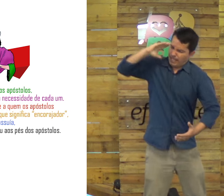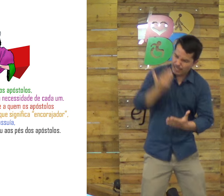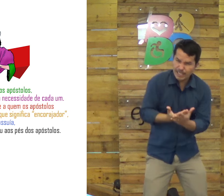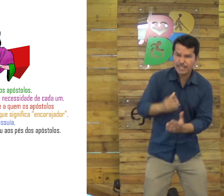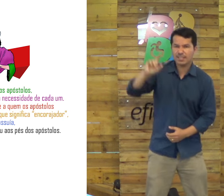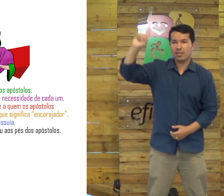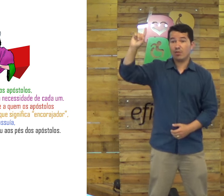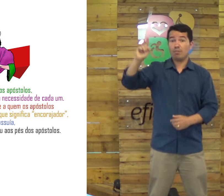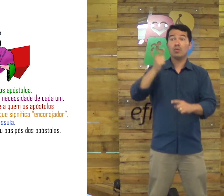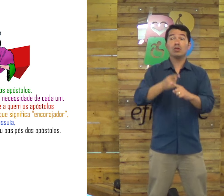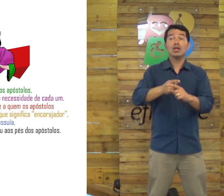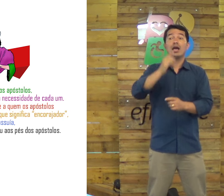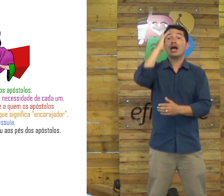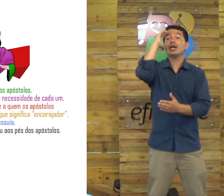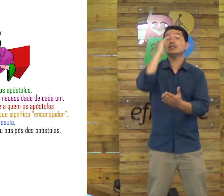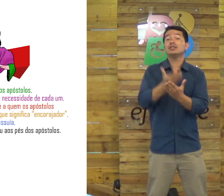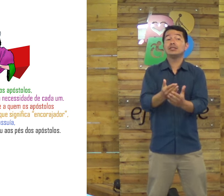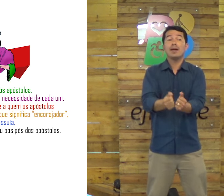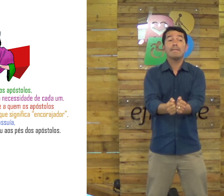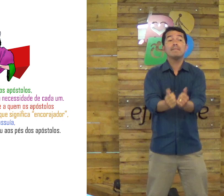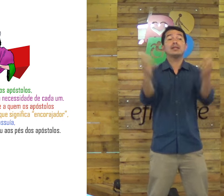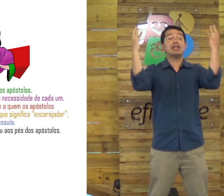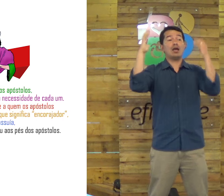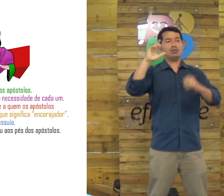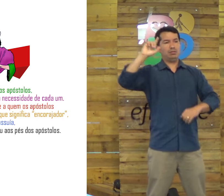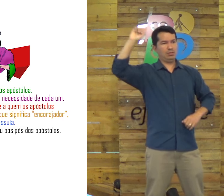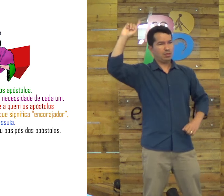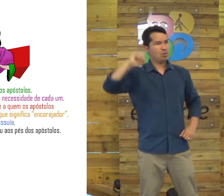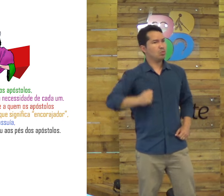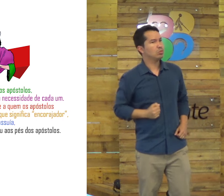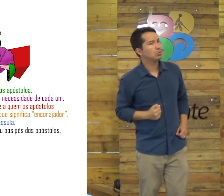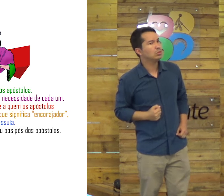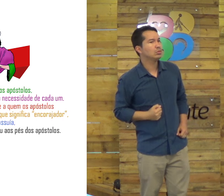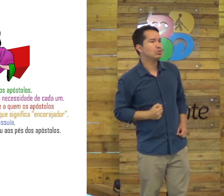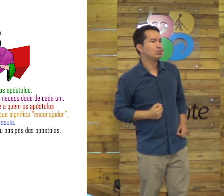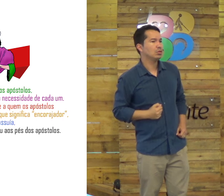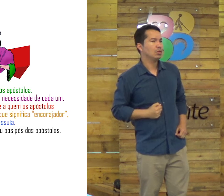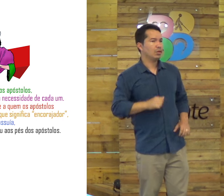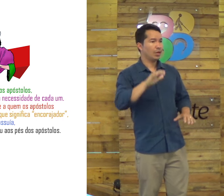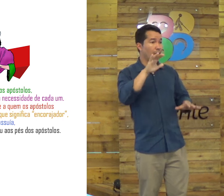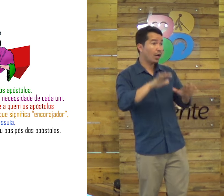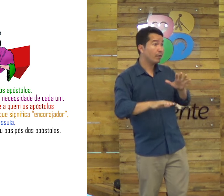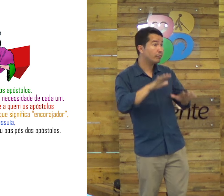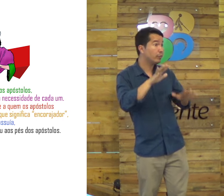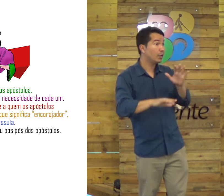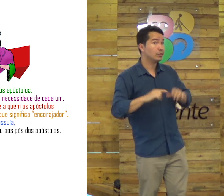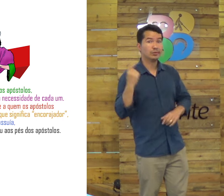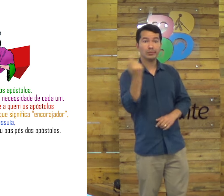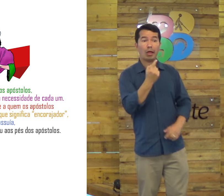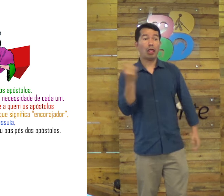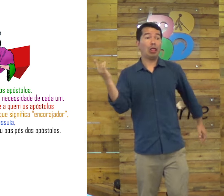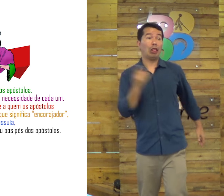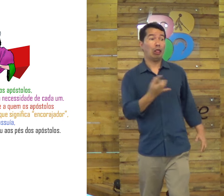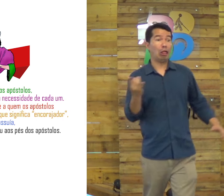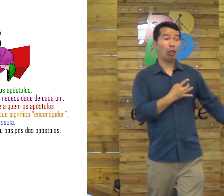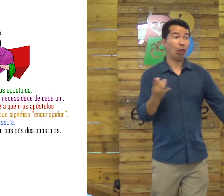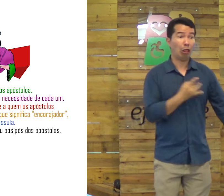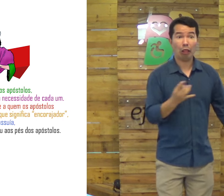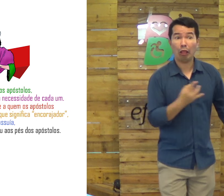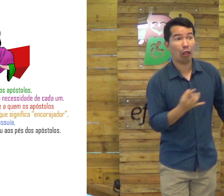vida, ele traria mais vontade pra que Barnabé confiarse em Deus. E às nós